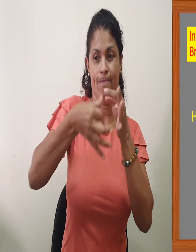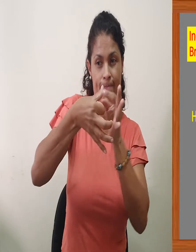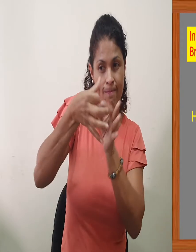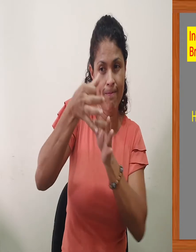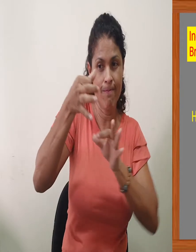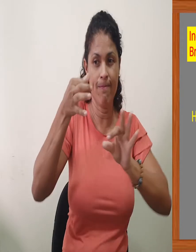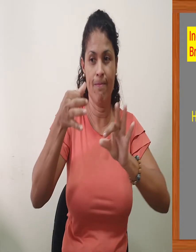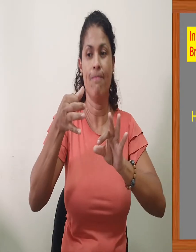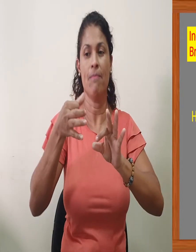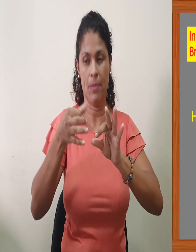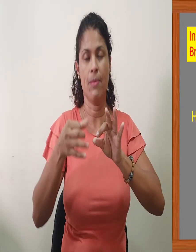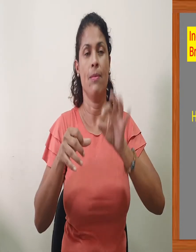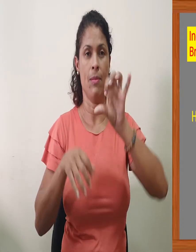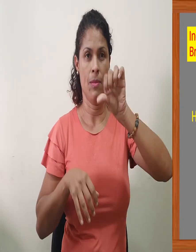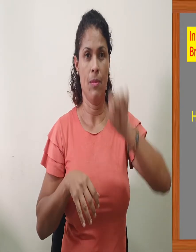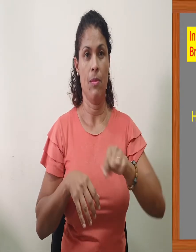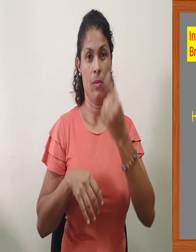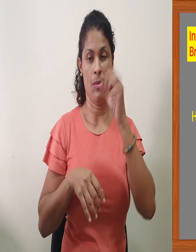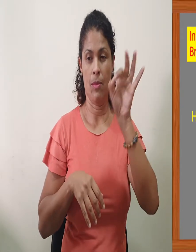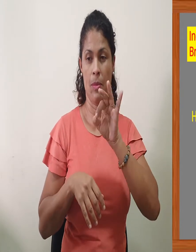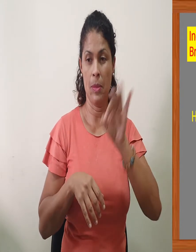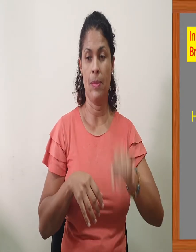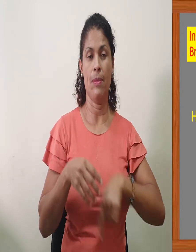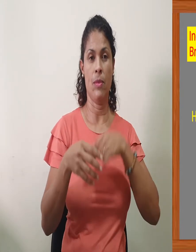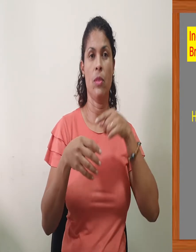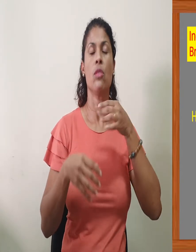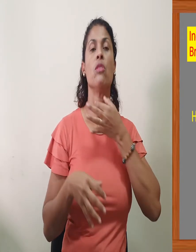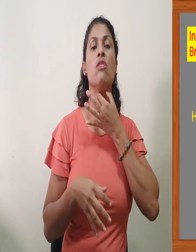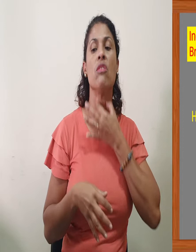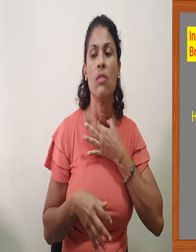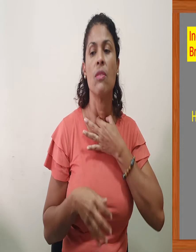29,2% do total de tumores, o de cólon e reto, com